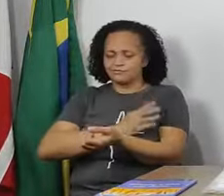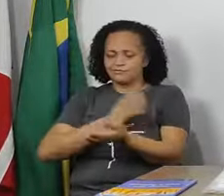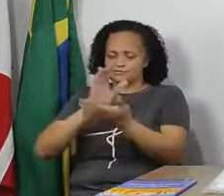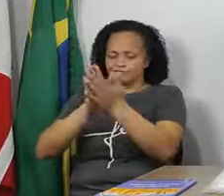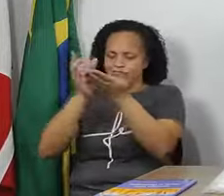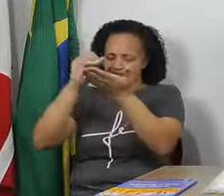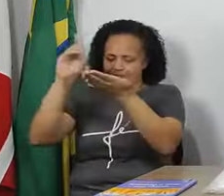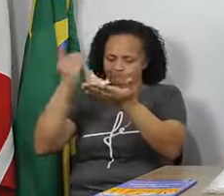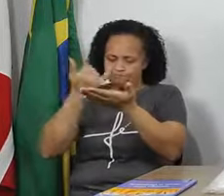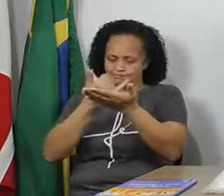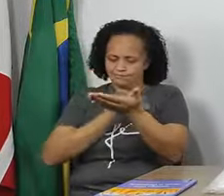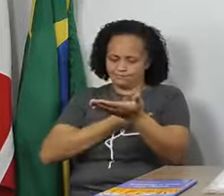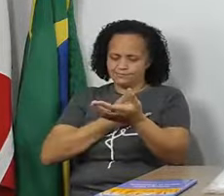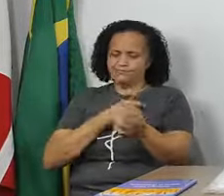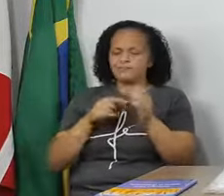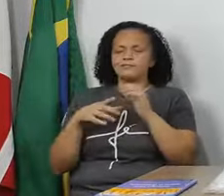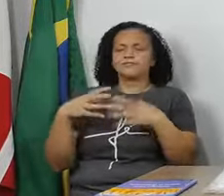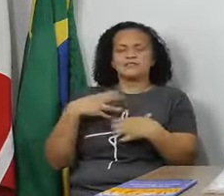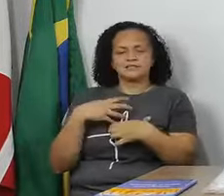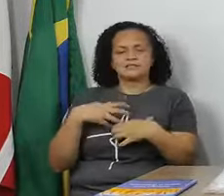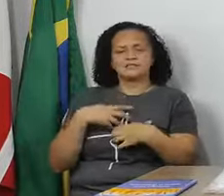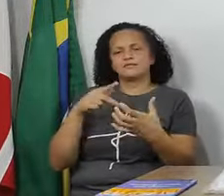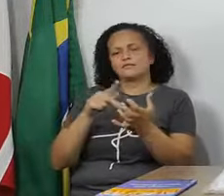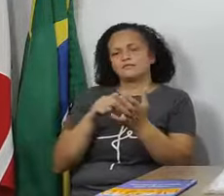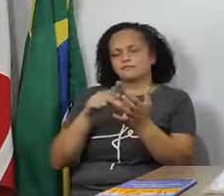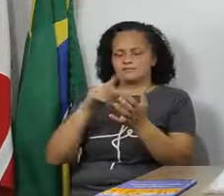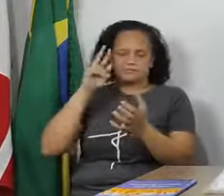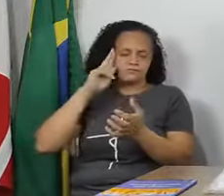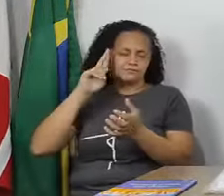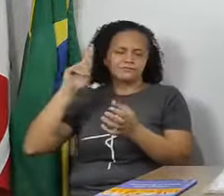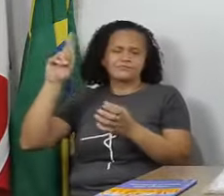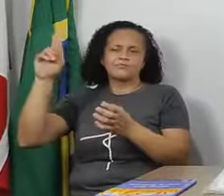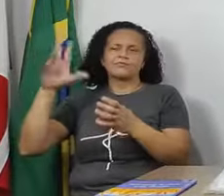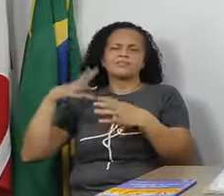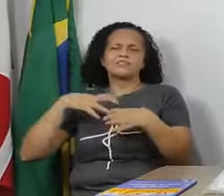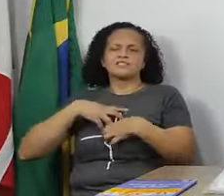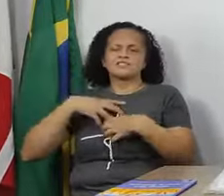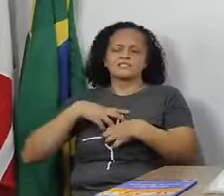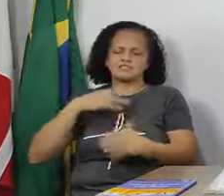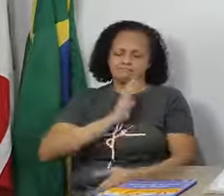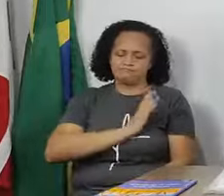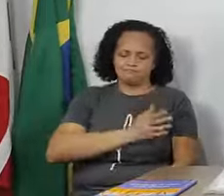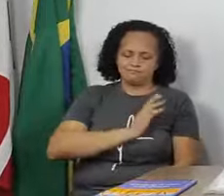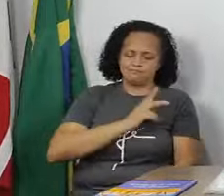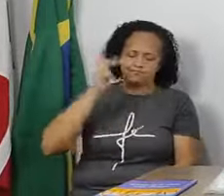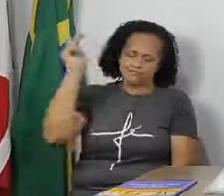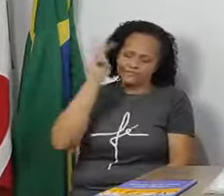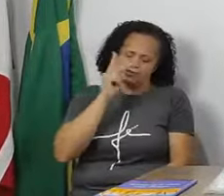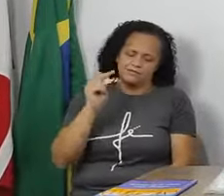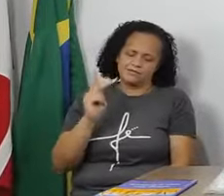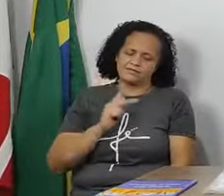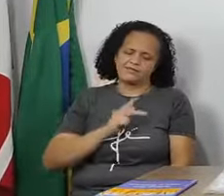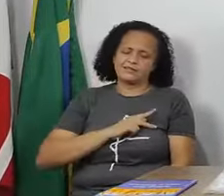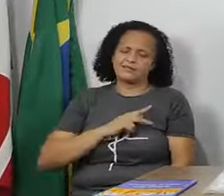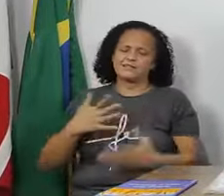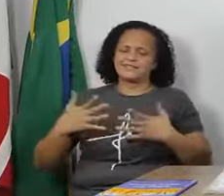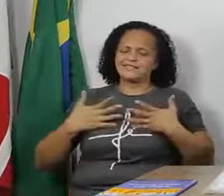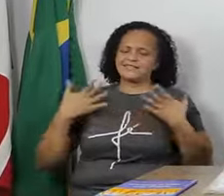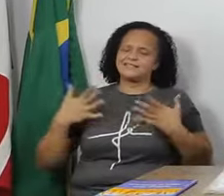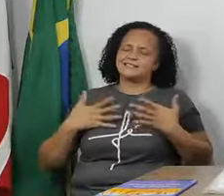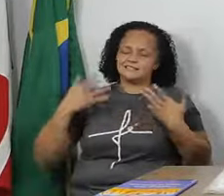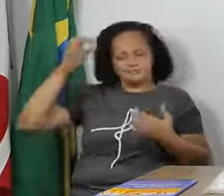a tua palavra. Que o Senhor venha derramar do teu amor em cada coração. Derramar da tua paz. Derramar do gozo do Espírito